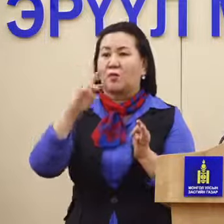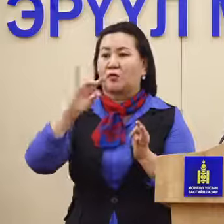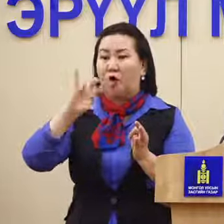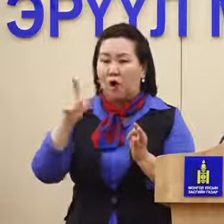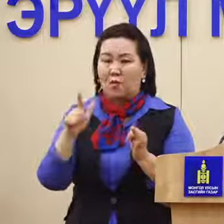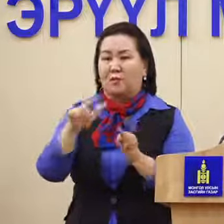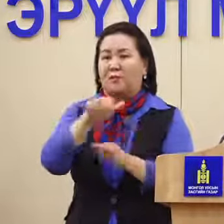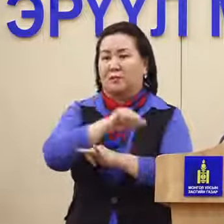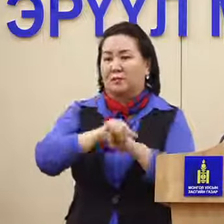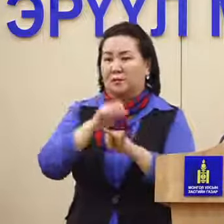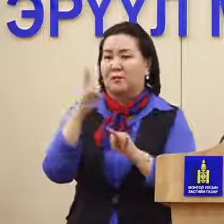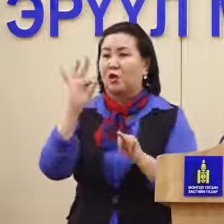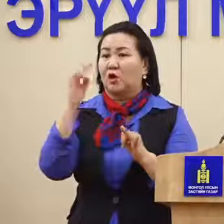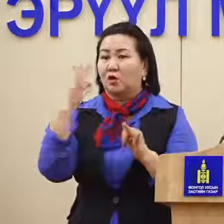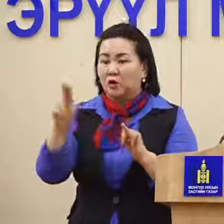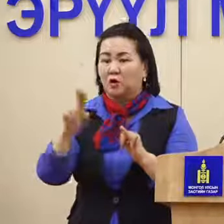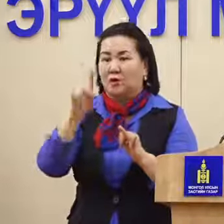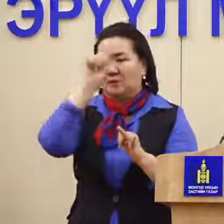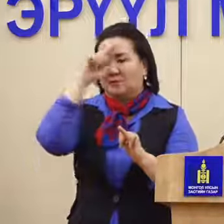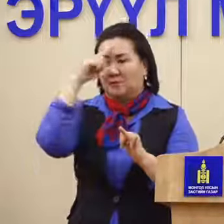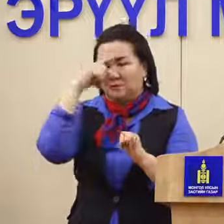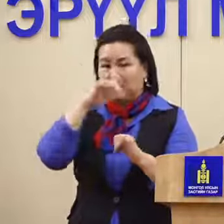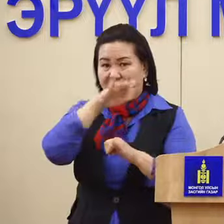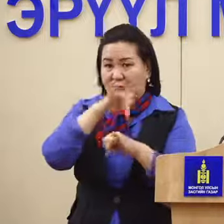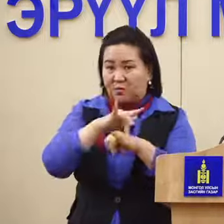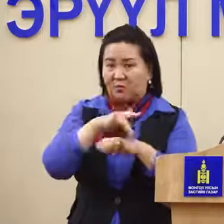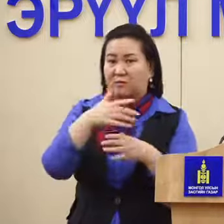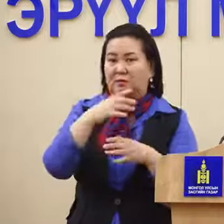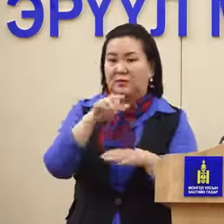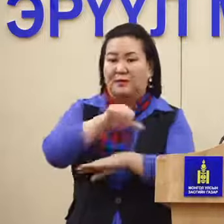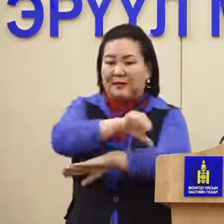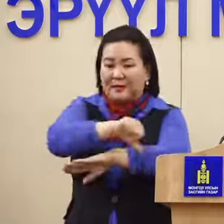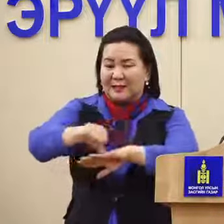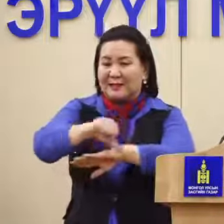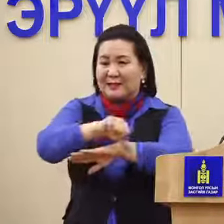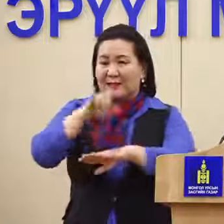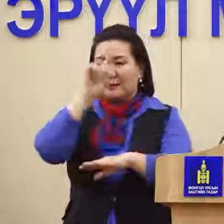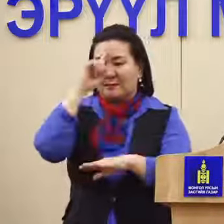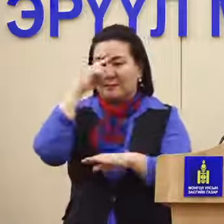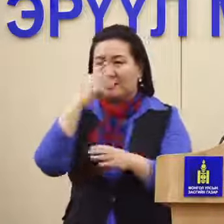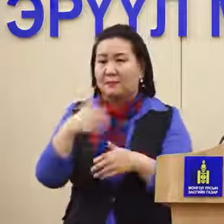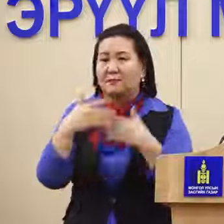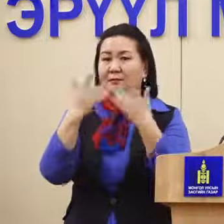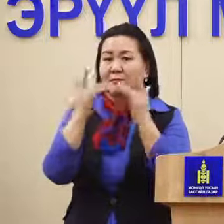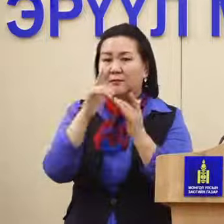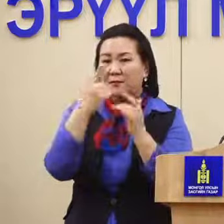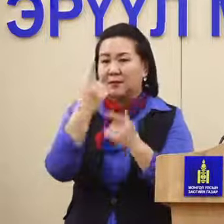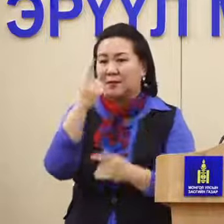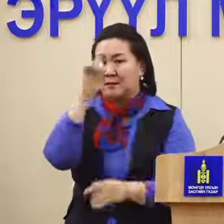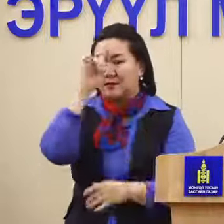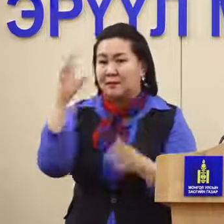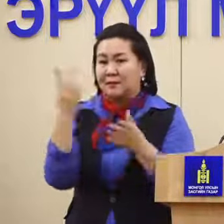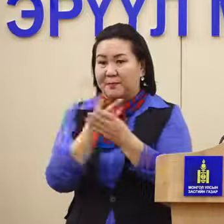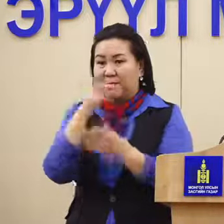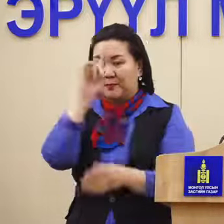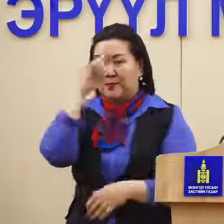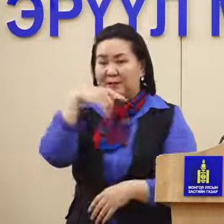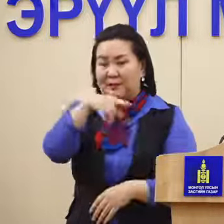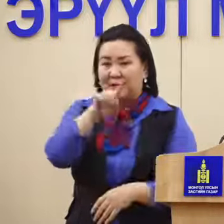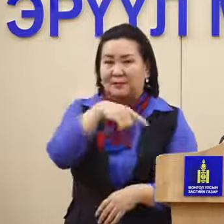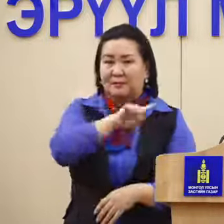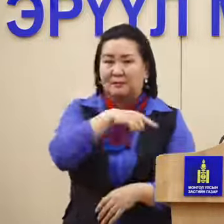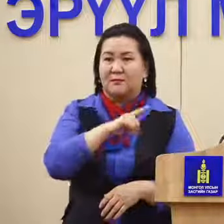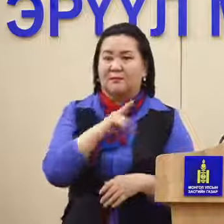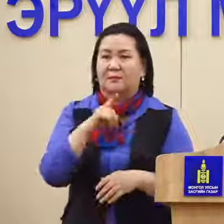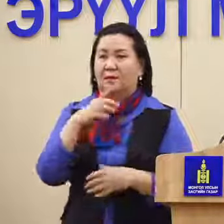төв, Дорнод аймагийн бүсэн онцлогоо эмчилгээний төв зэрэг хилийн аймагуд болон хилийн сумдуудын нэгдсэн эмнэлэг бүсэн онцлогоо эмчилгээний